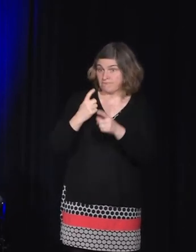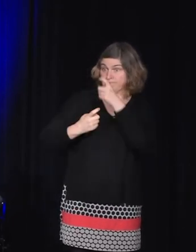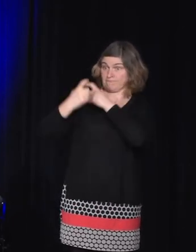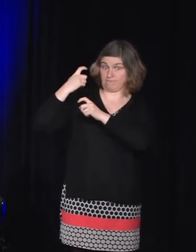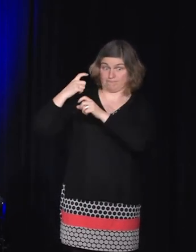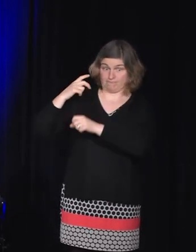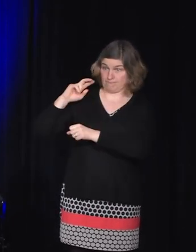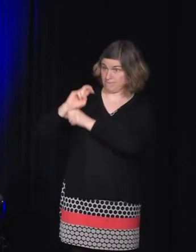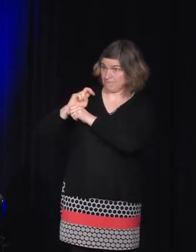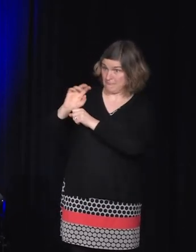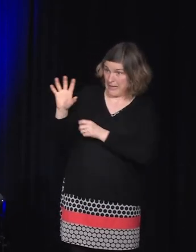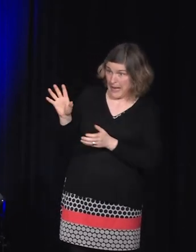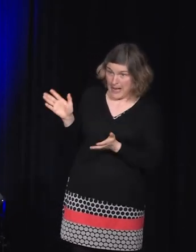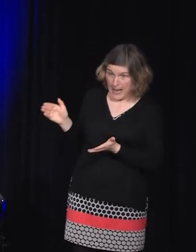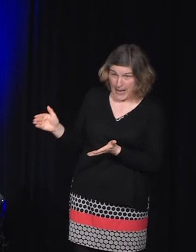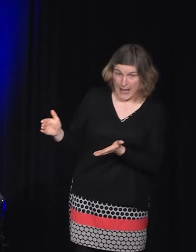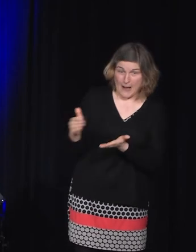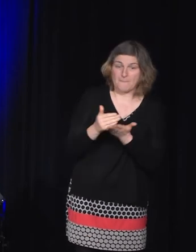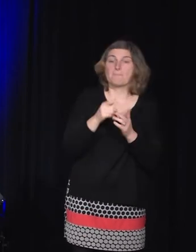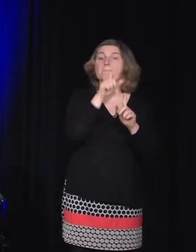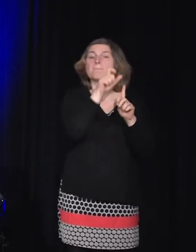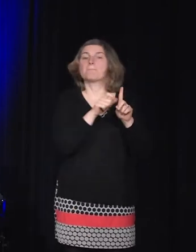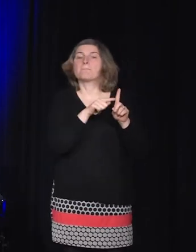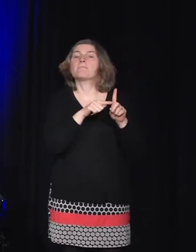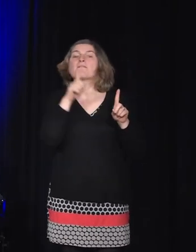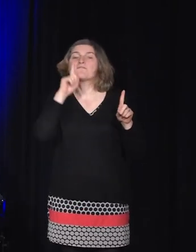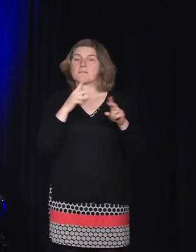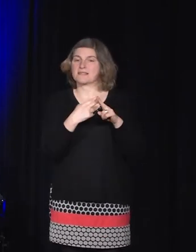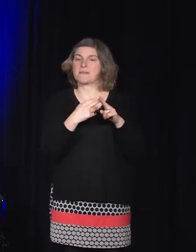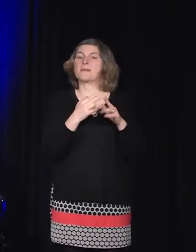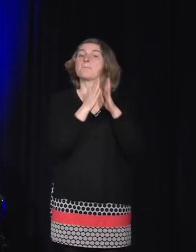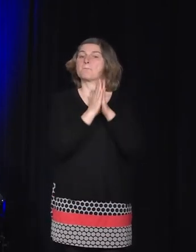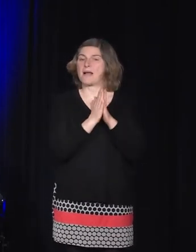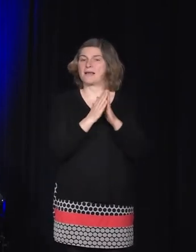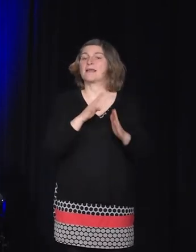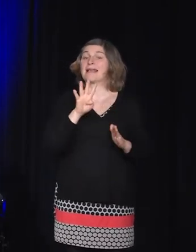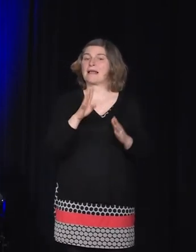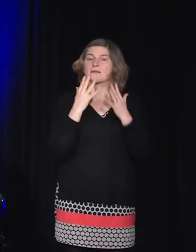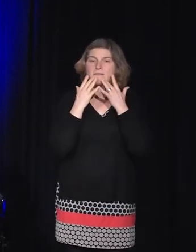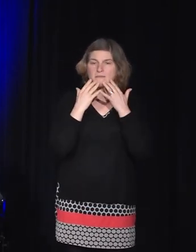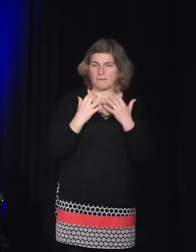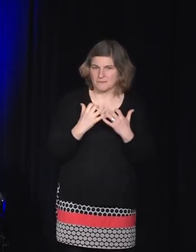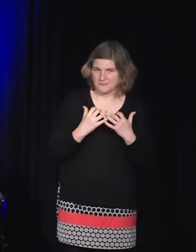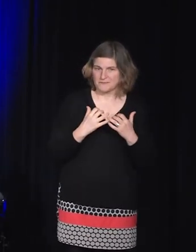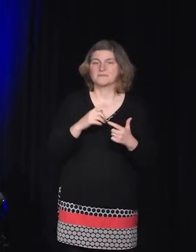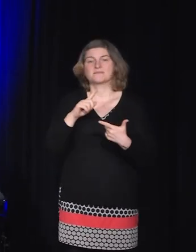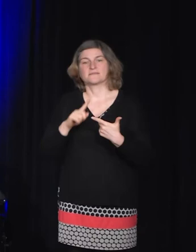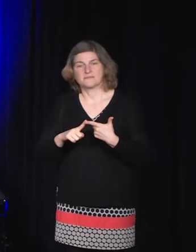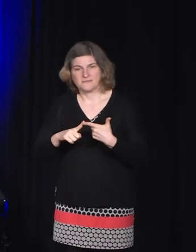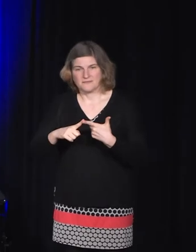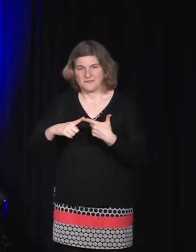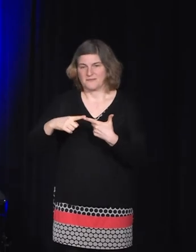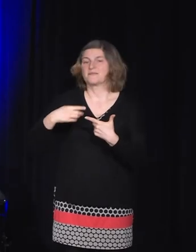qui a été fait par Marie de Quatre-Barbes et Maëlle Guédon, qui